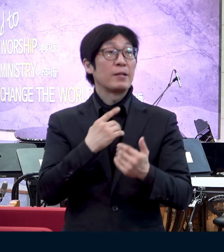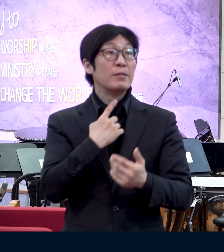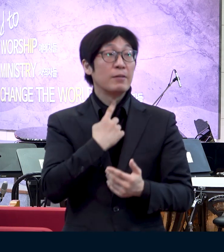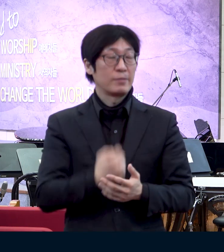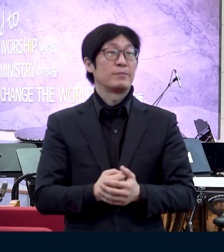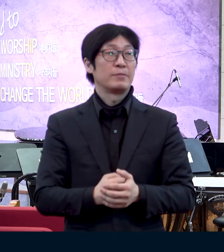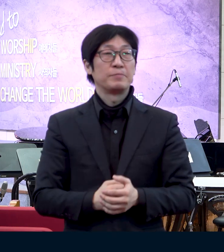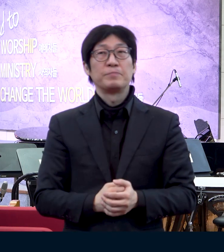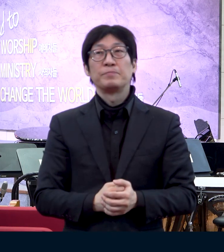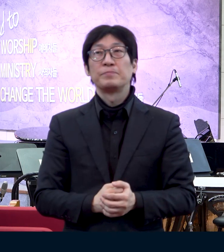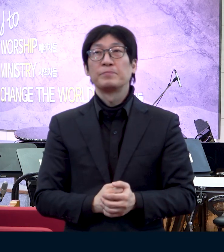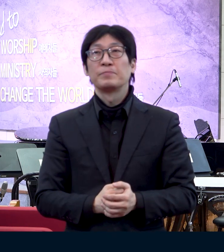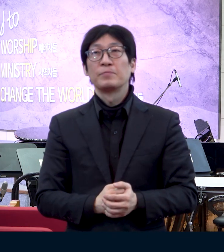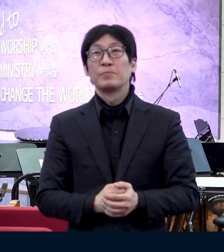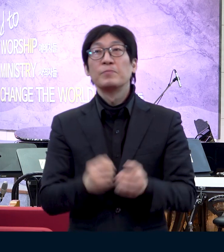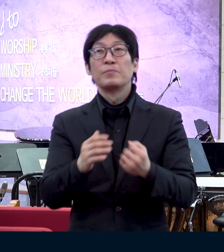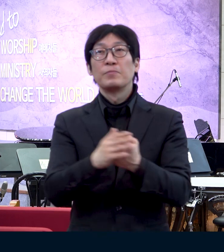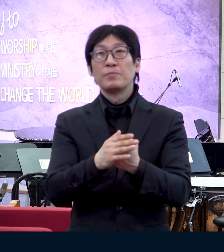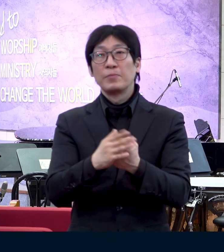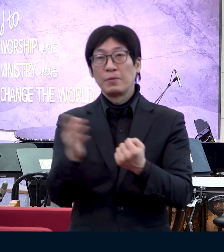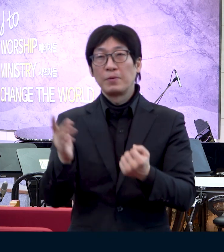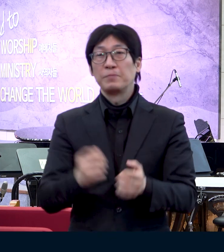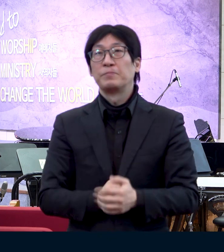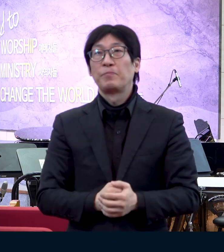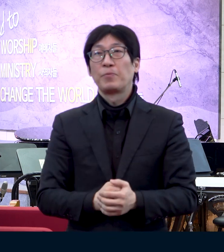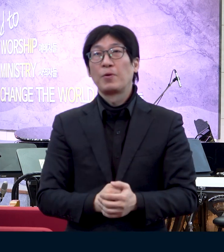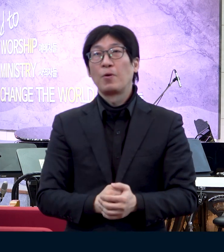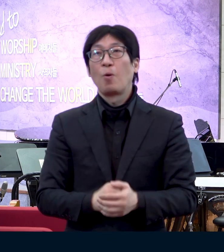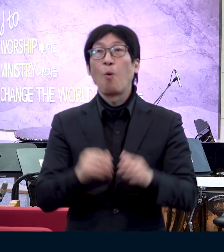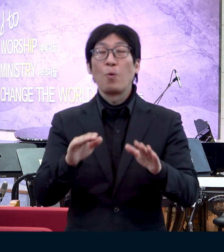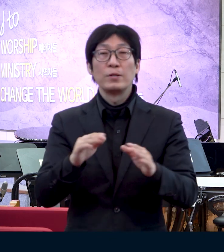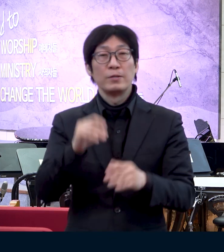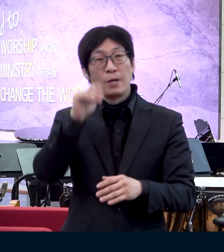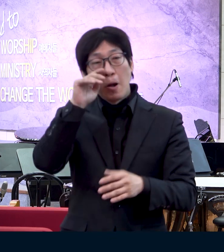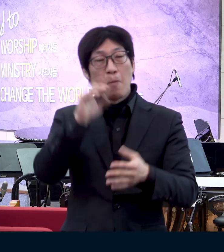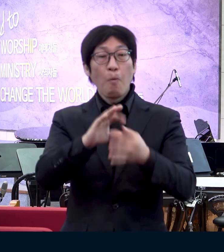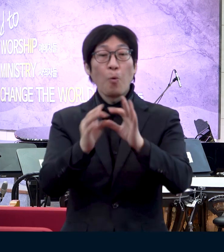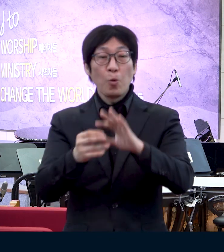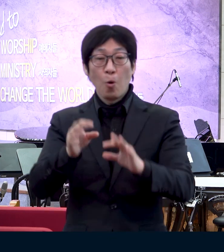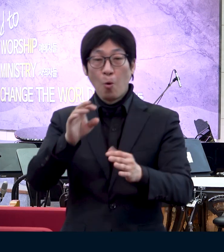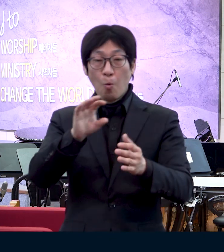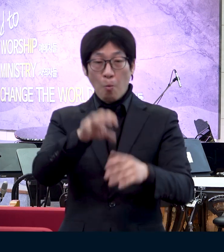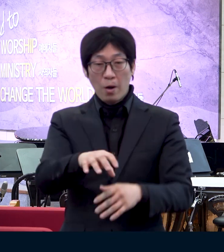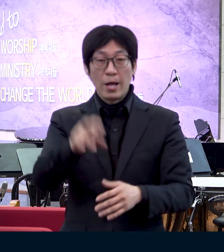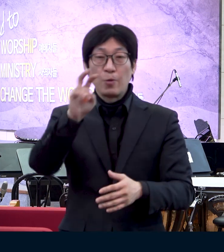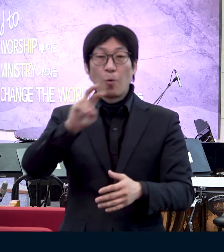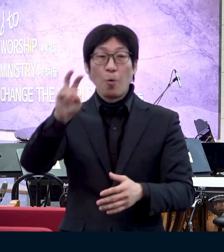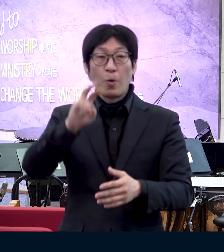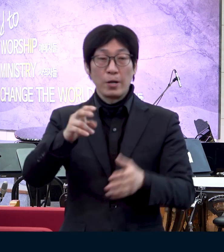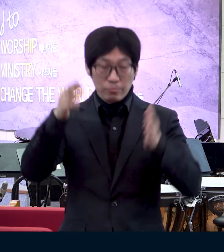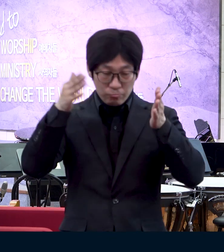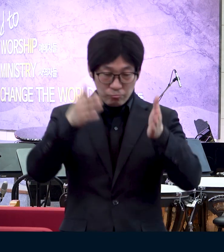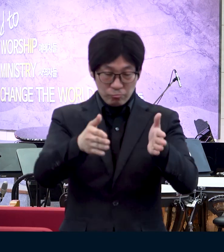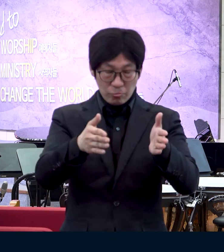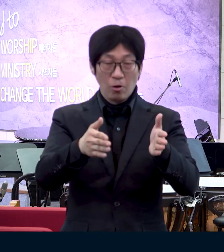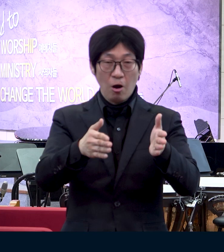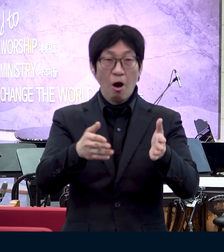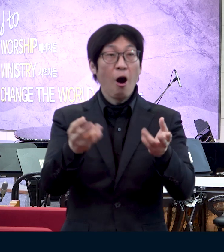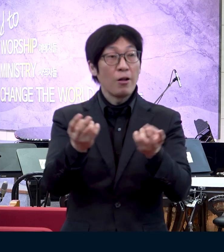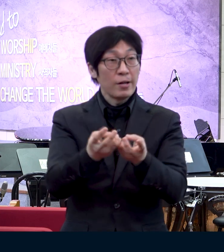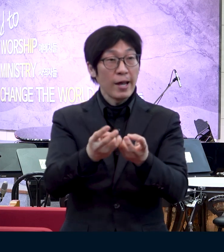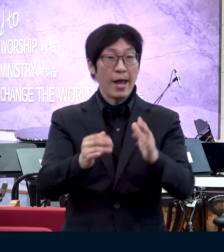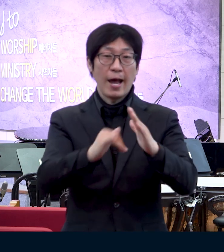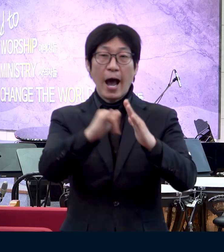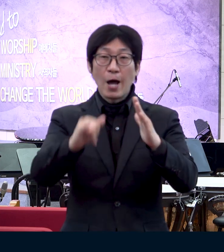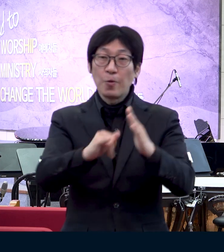깨달았습니다. 바로 그래서 오늘 우리가 이 포도원의 노래를 보면서 우리가